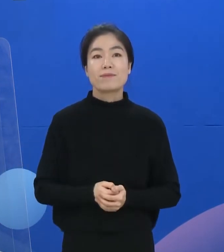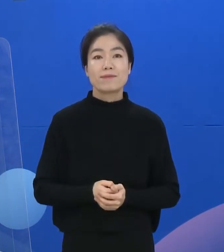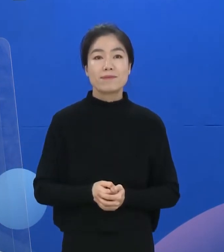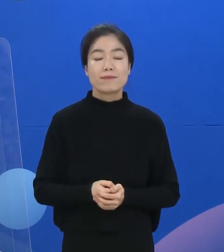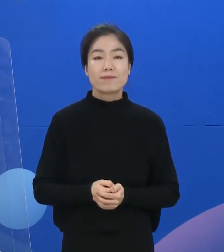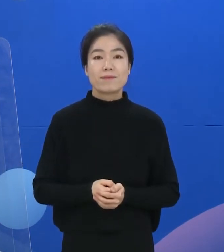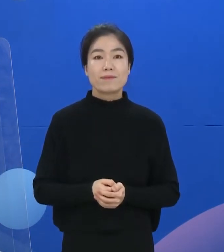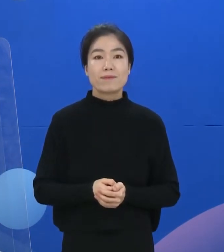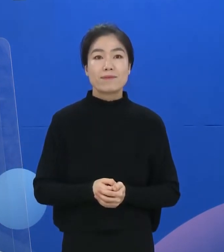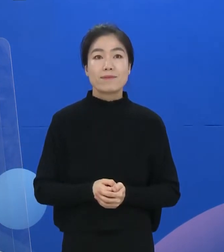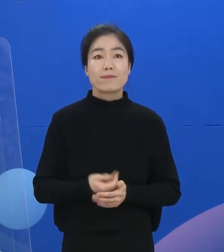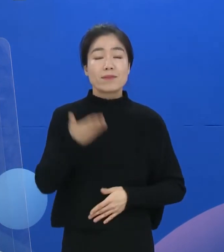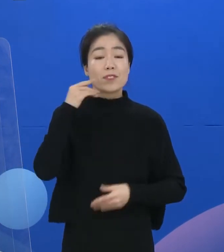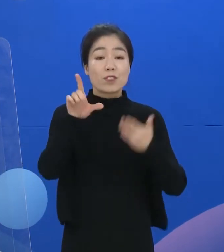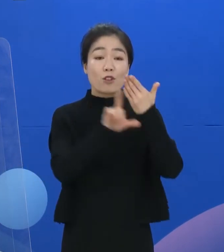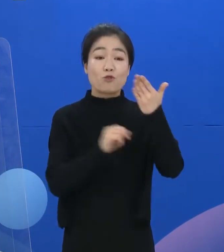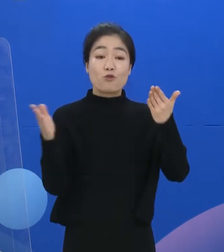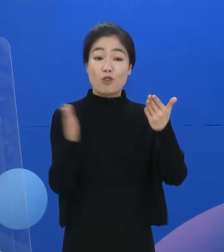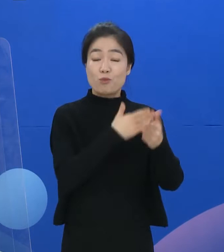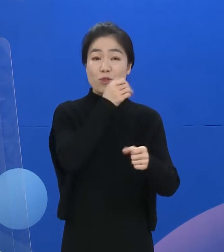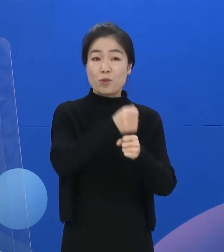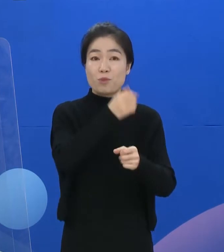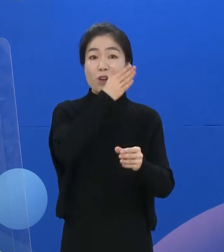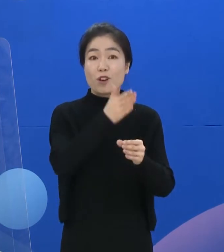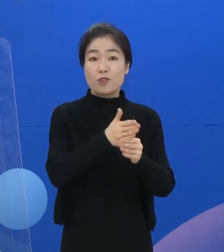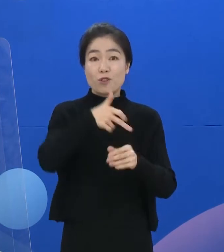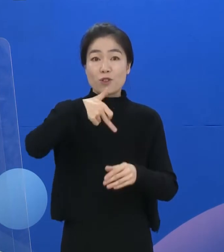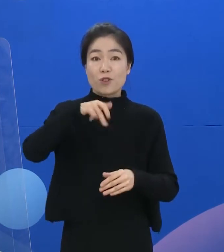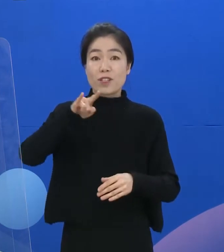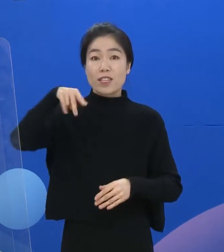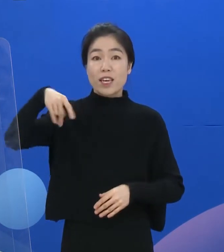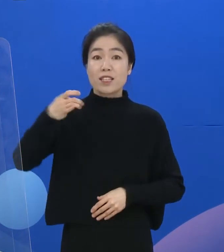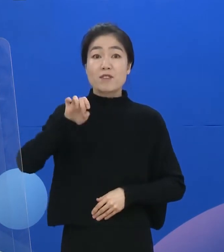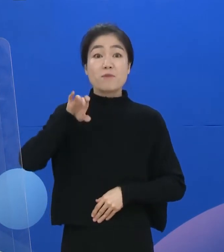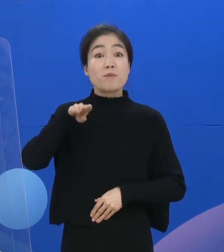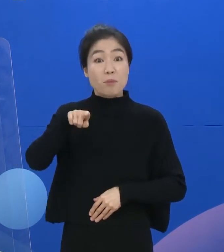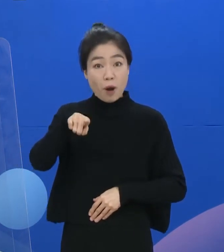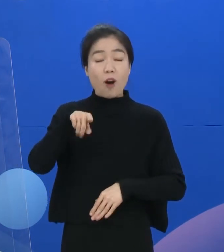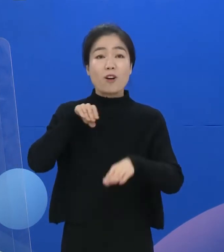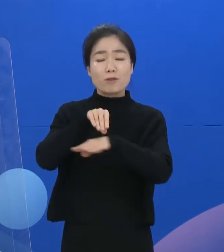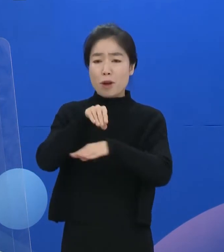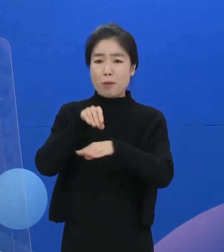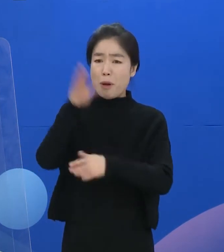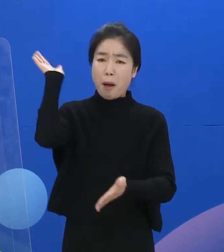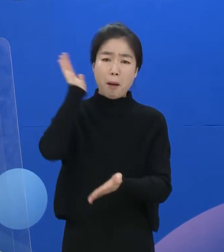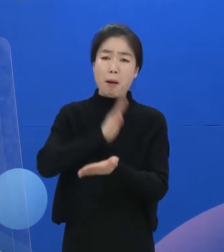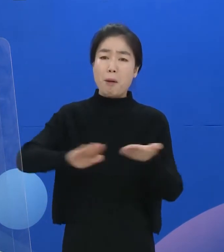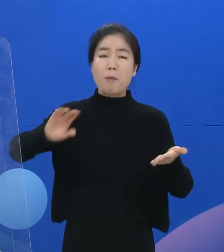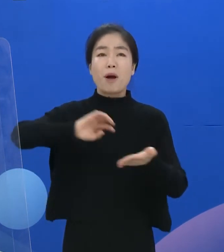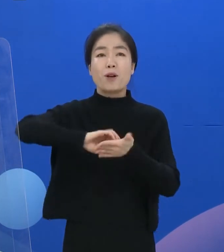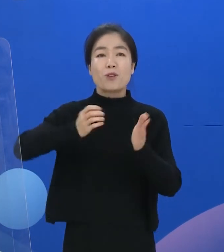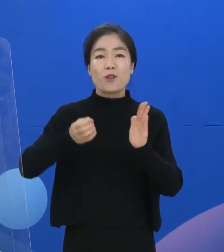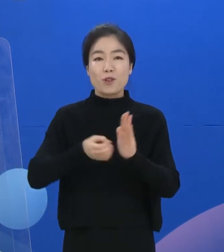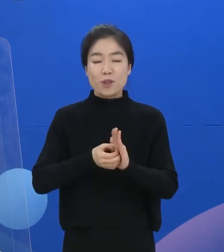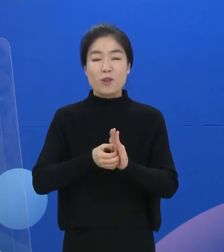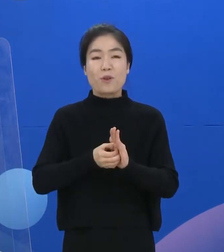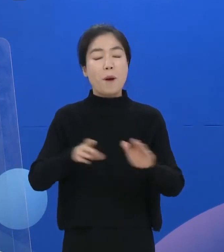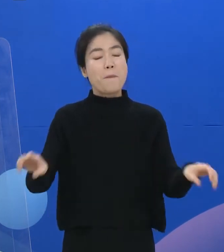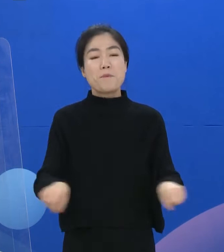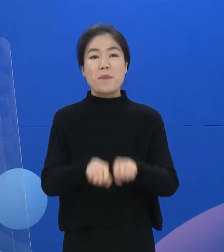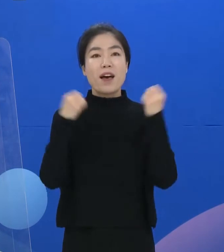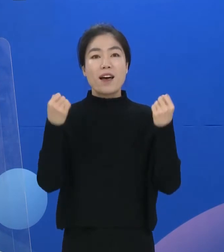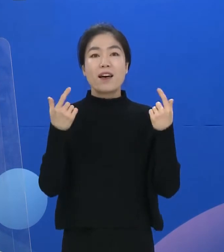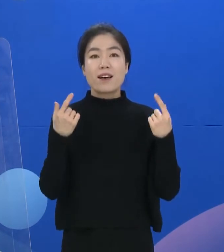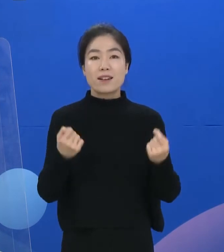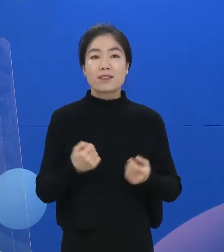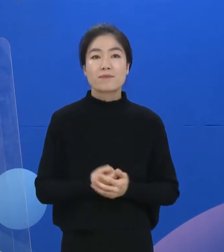23년 만에 국내 자동차 공장을 건설했습니다 지난 9월부터 양산되고